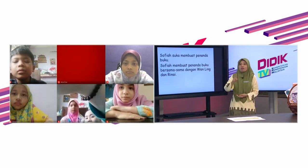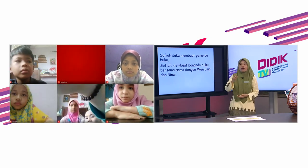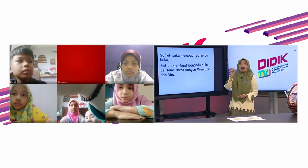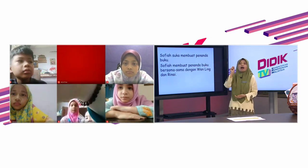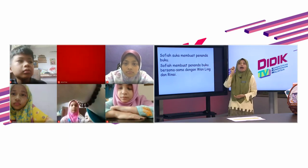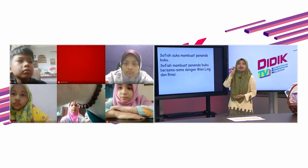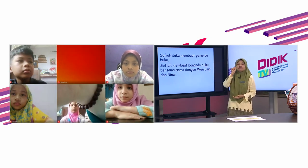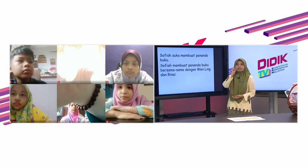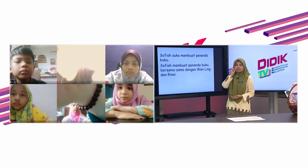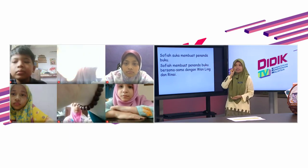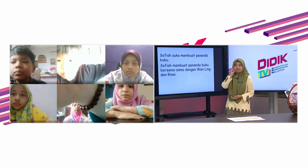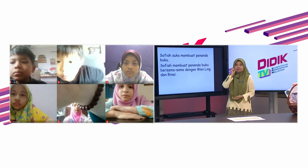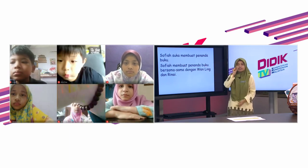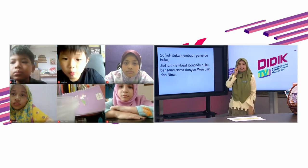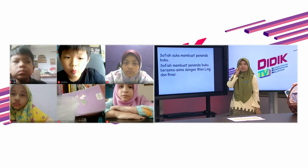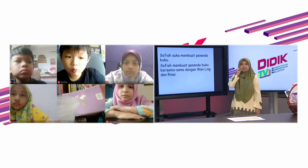Sofia.